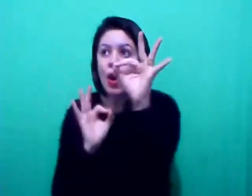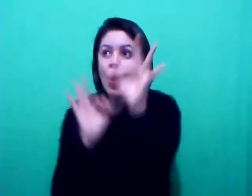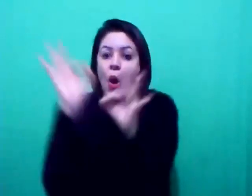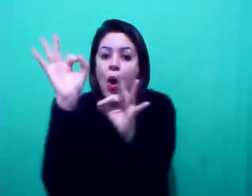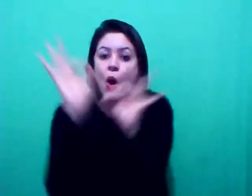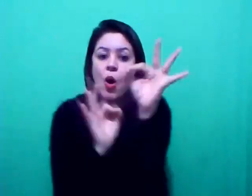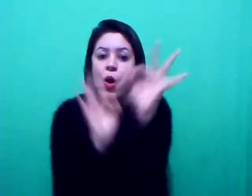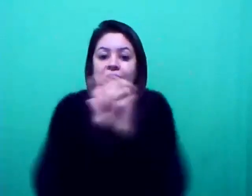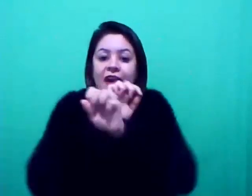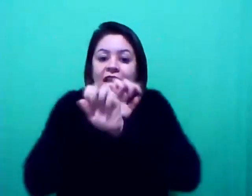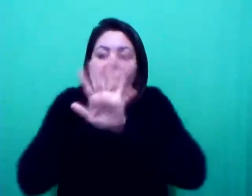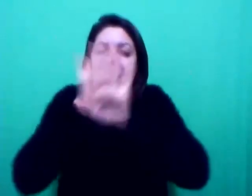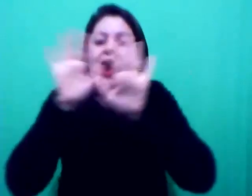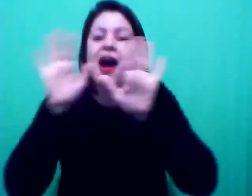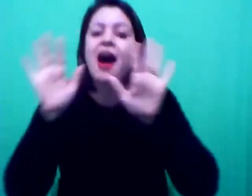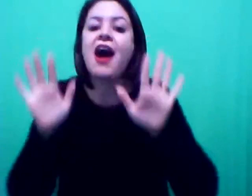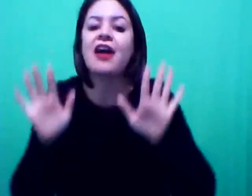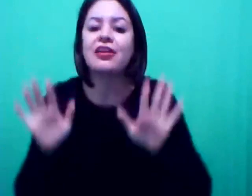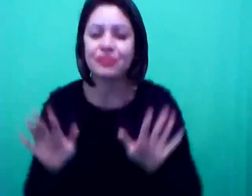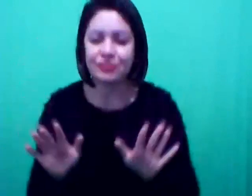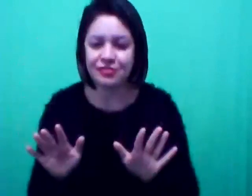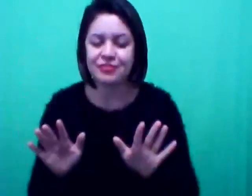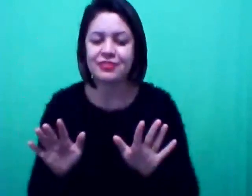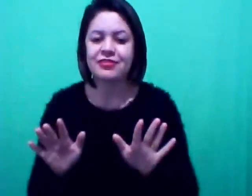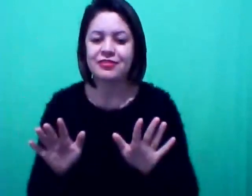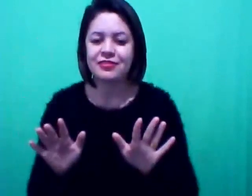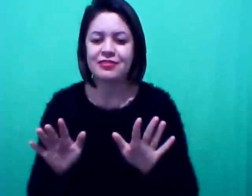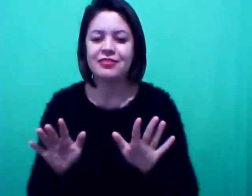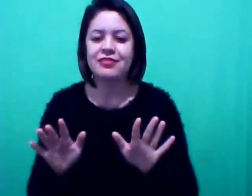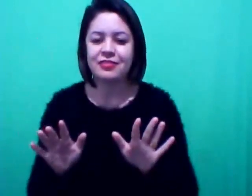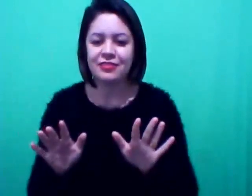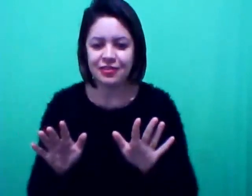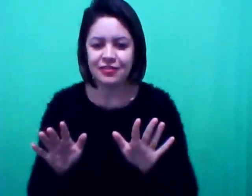tem uma pessoa me observando e ela precisa entender de forma clara.